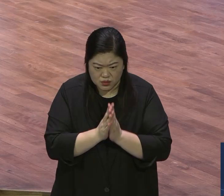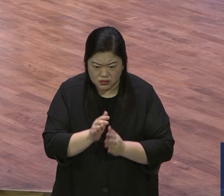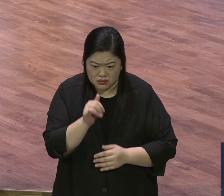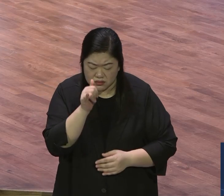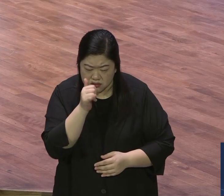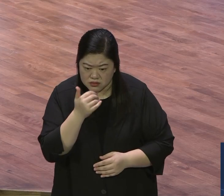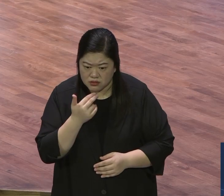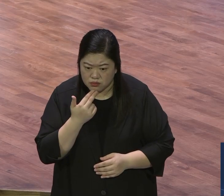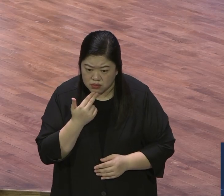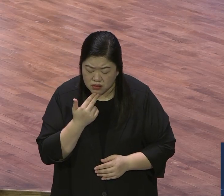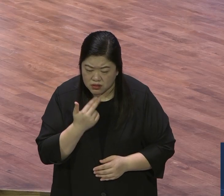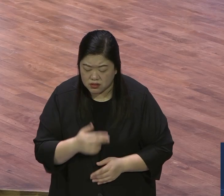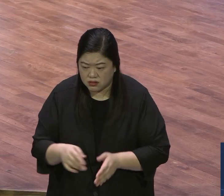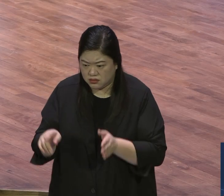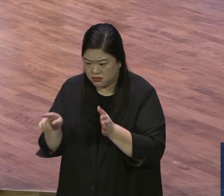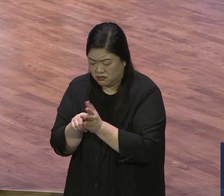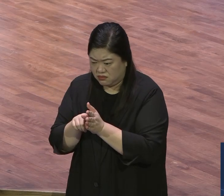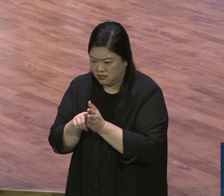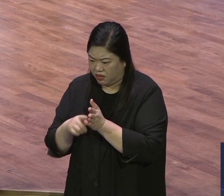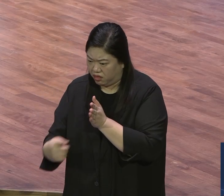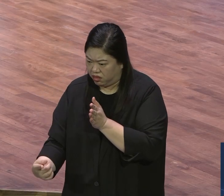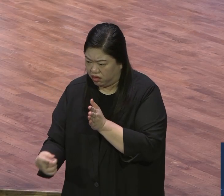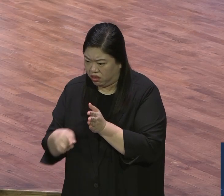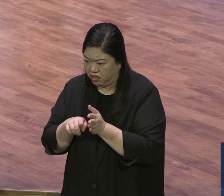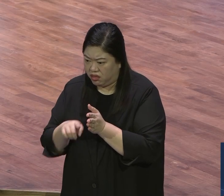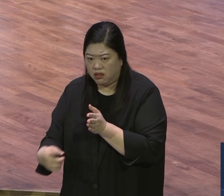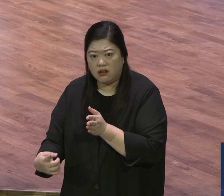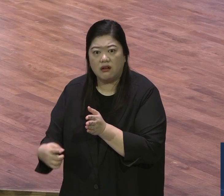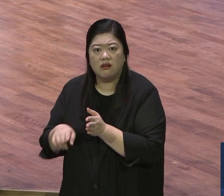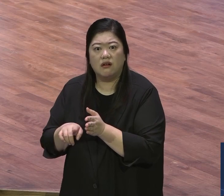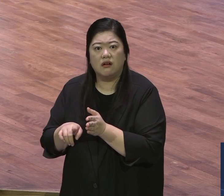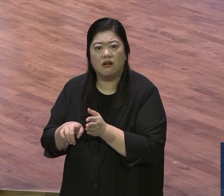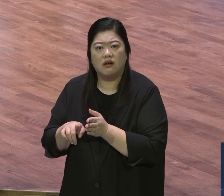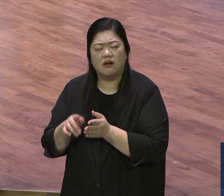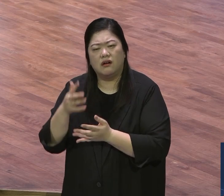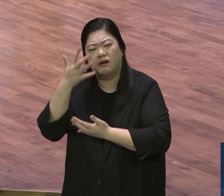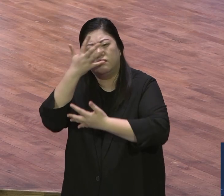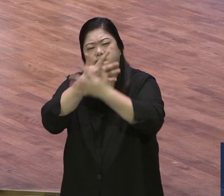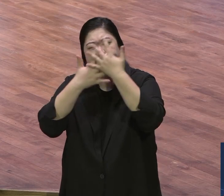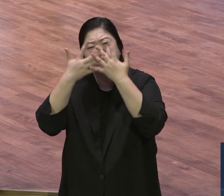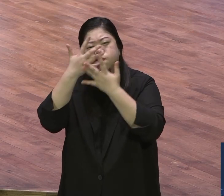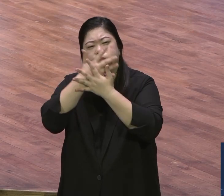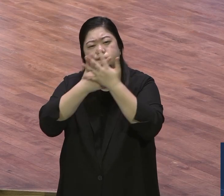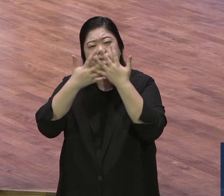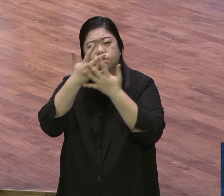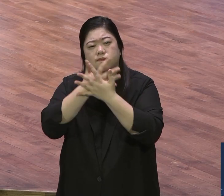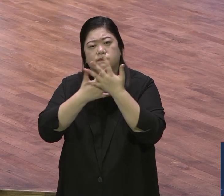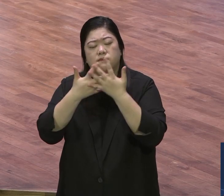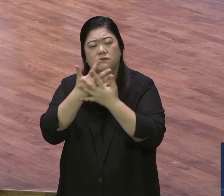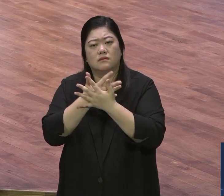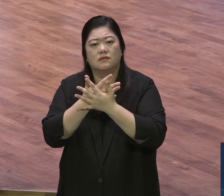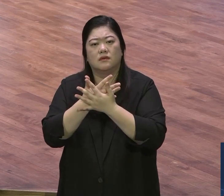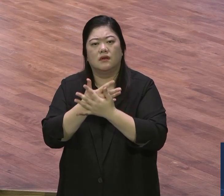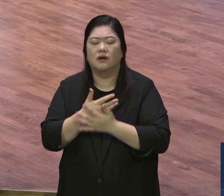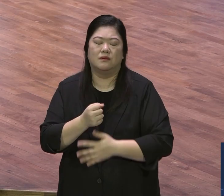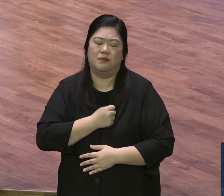예수를 믿는 건지 안 믿는 건지 이럴수록 교회를 못 나오게 하는 상황이라고